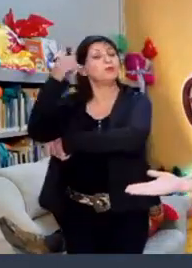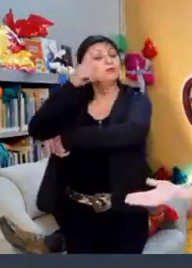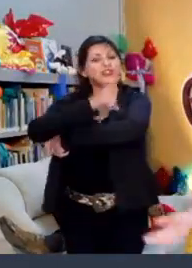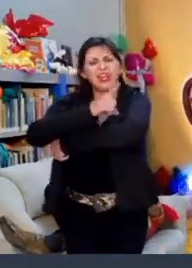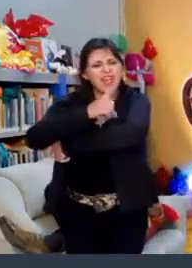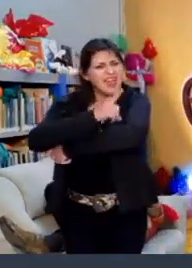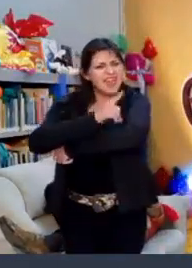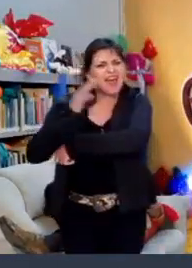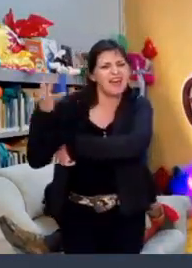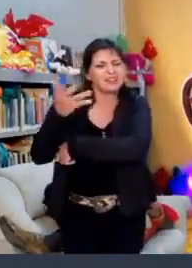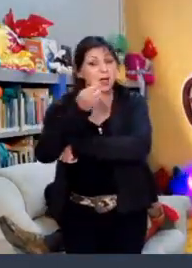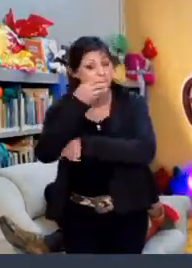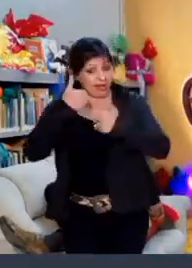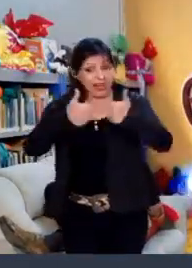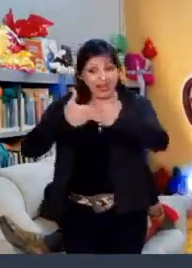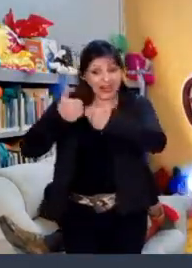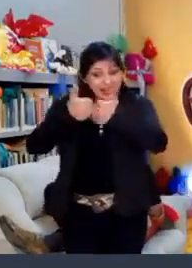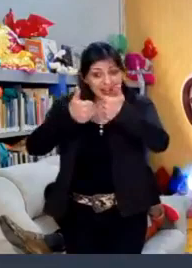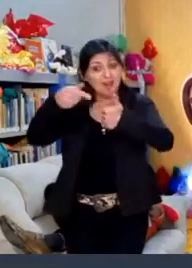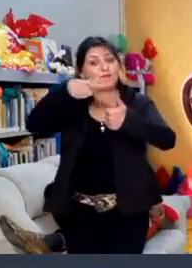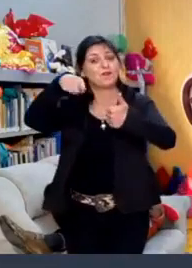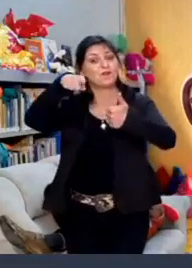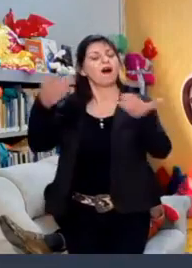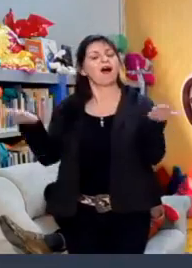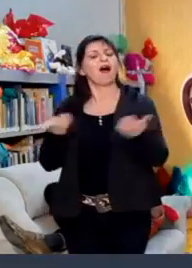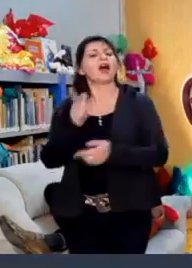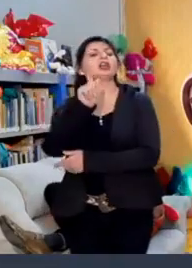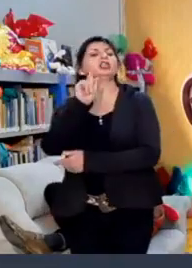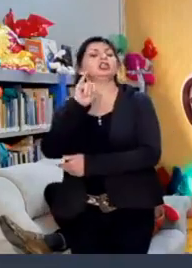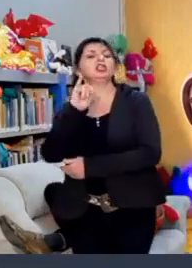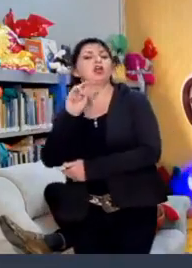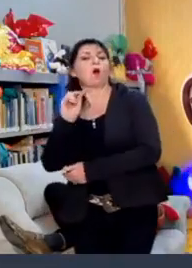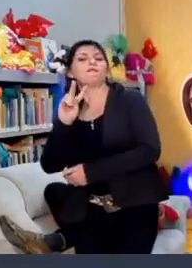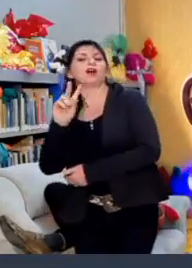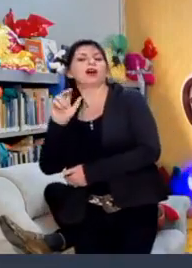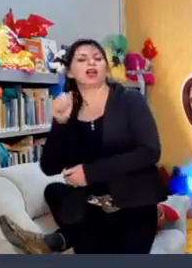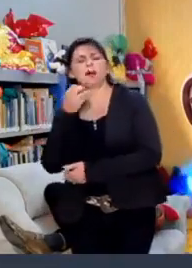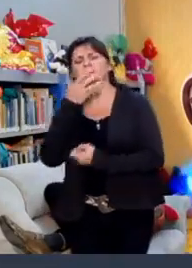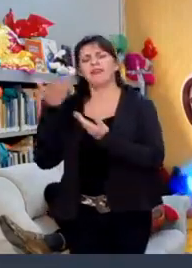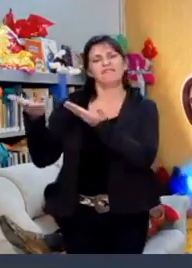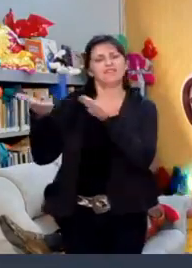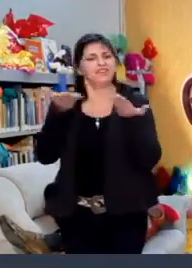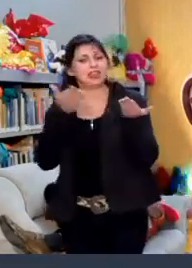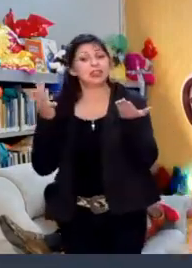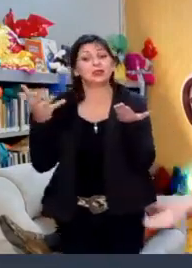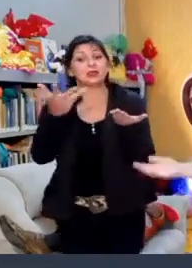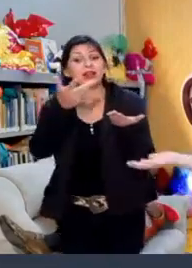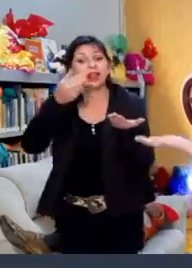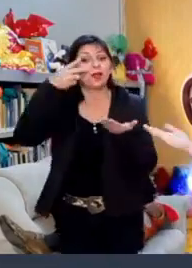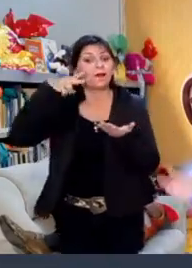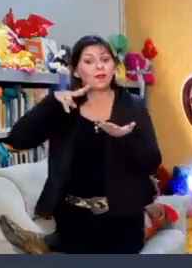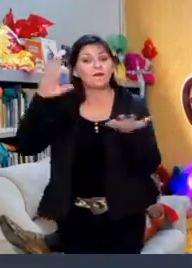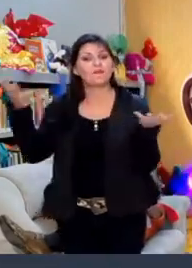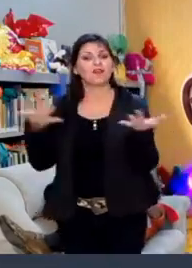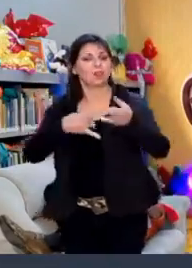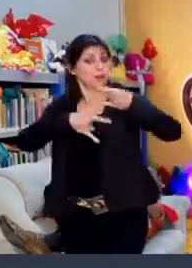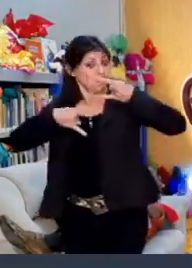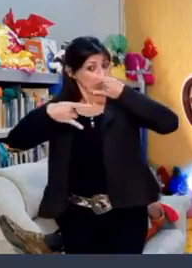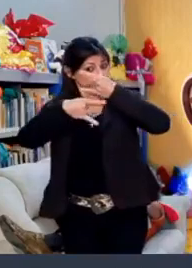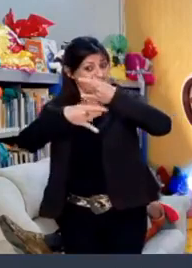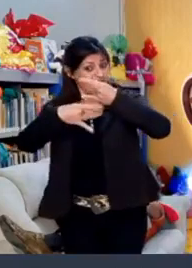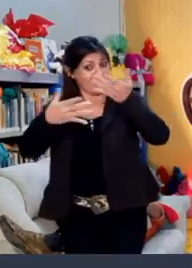dia, pessoal! Tudo bem com vocês? Eu sou a Giovana e dou as boas-vindas a todos que estão nos acompanhando nessa